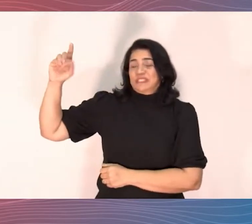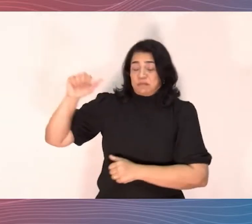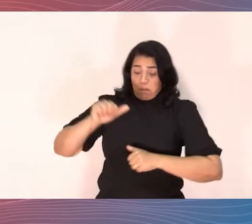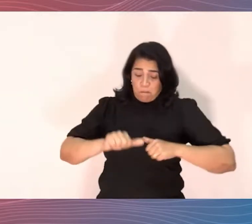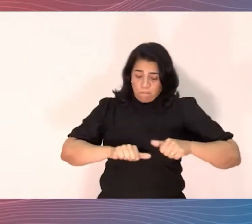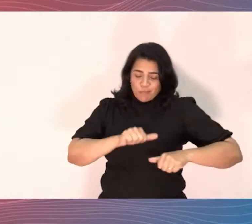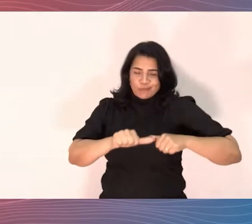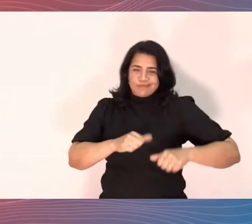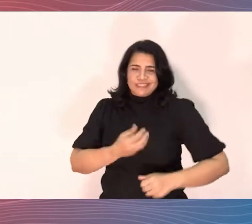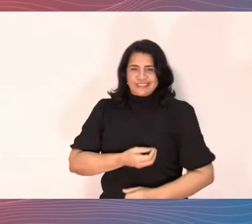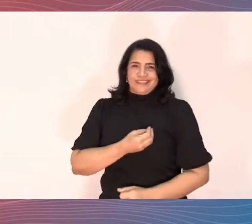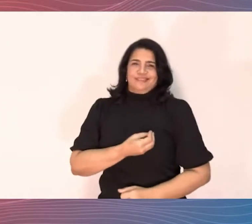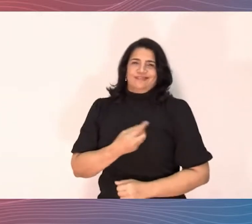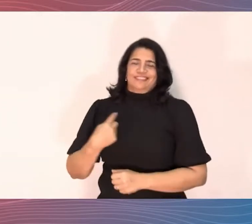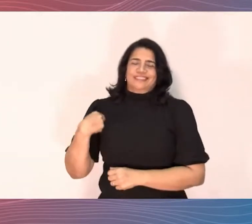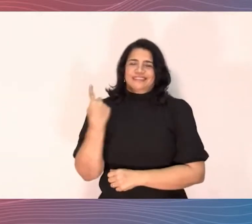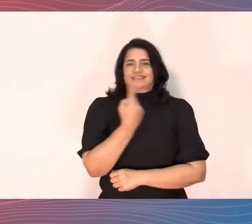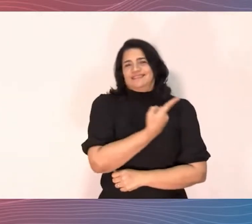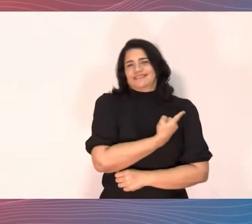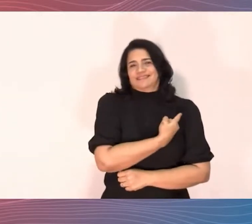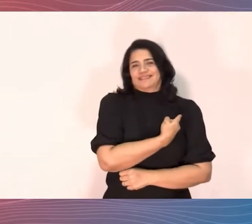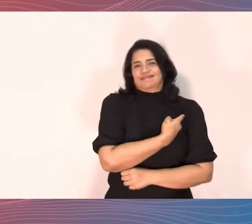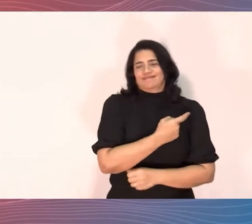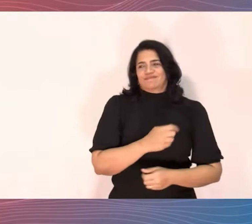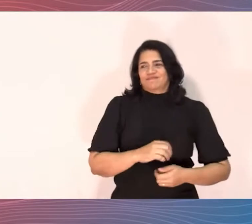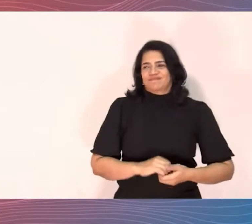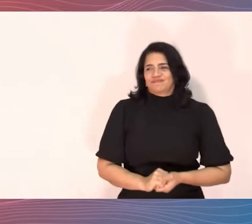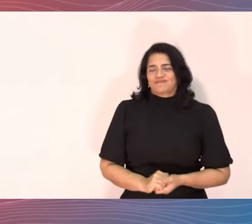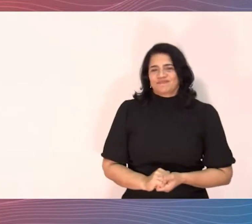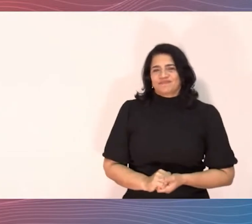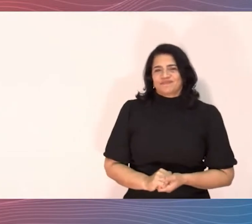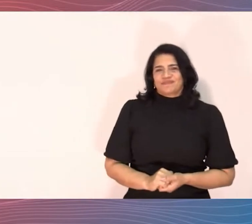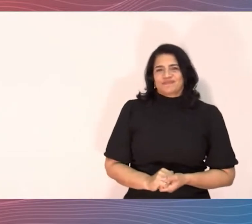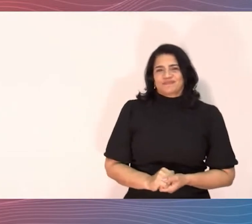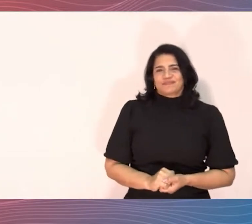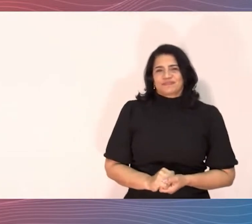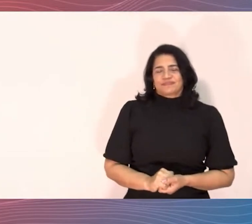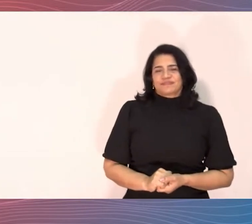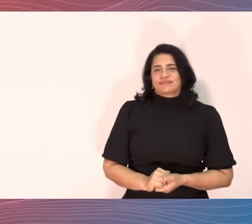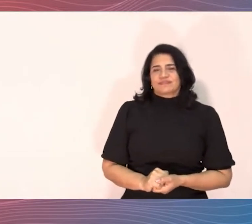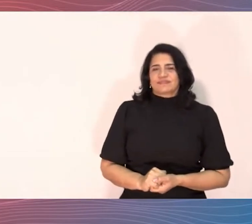E o seu objetivo é o quê? Romanos 8:30.